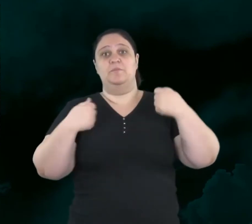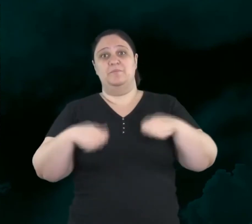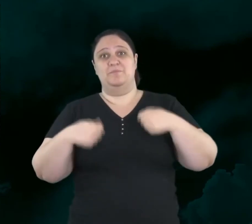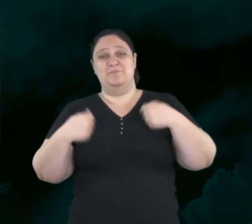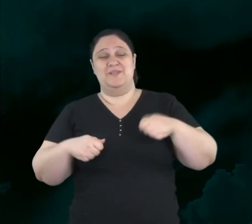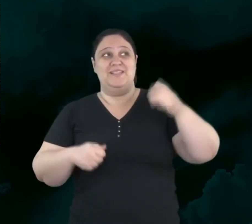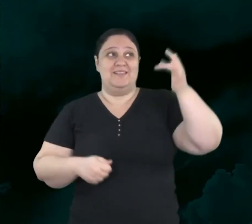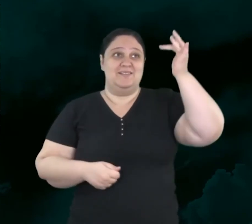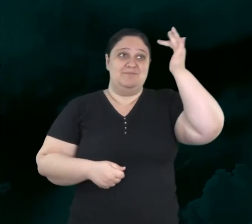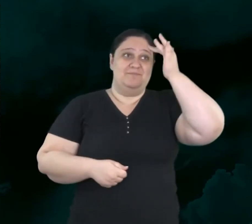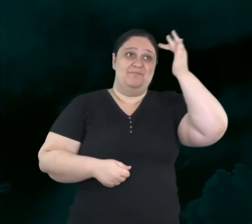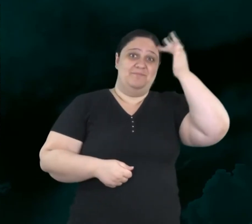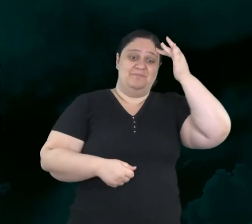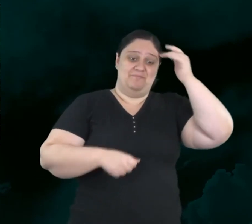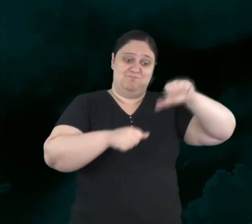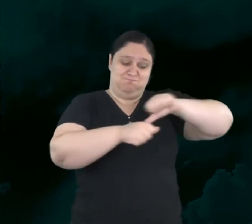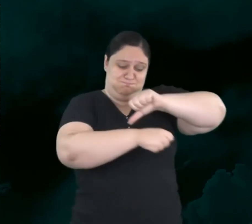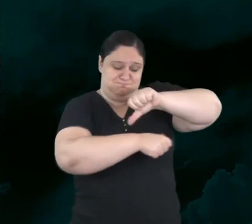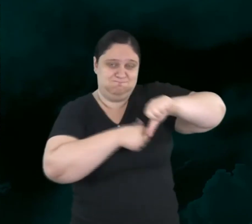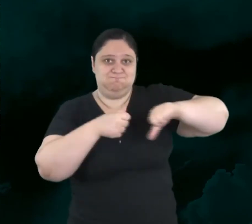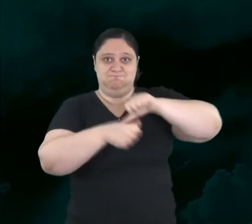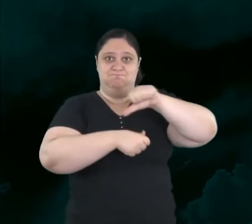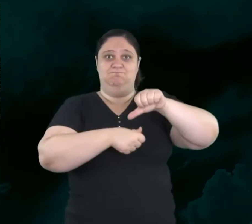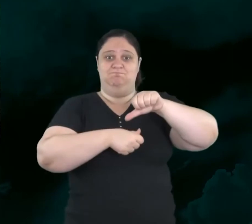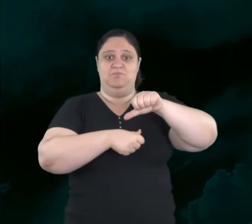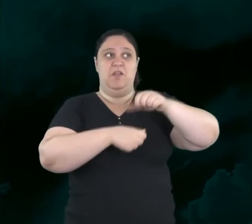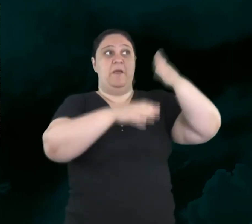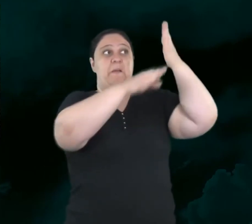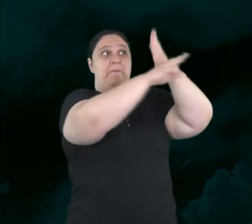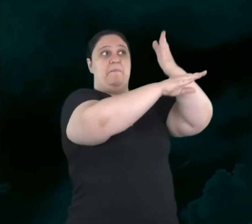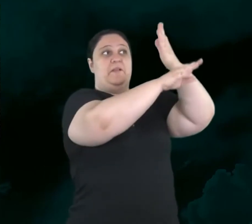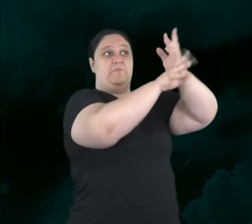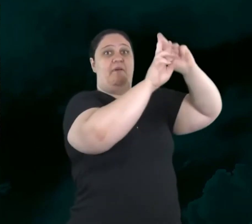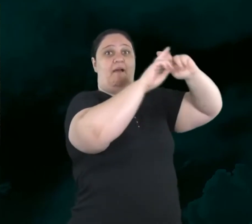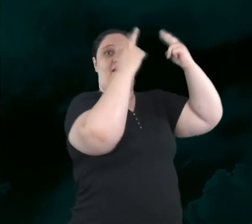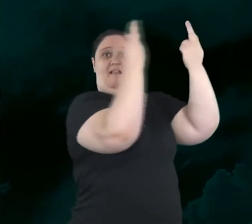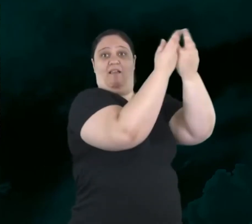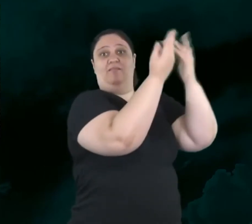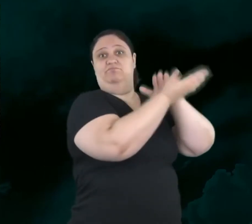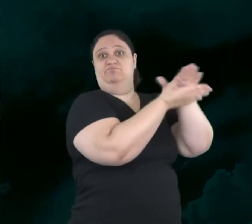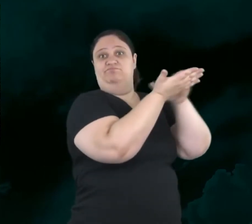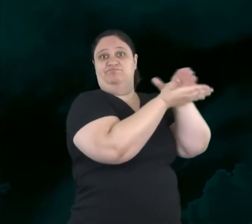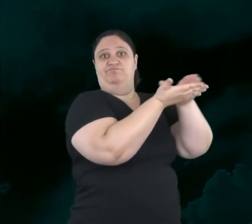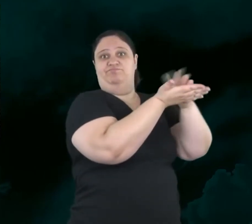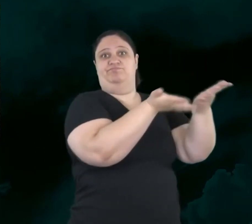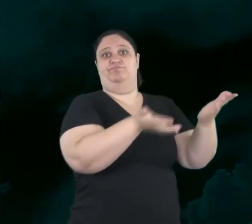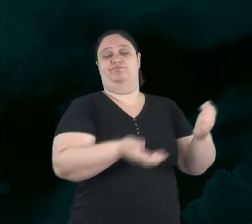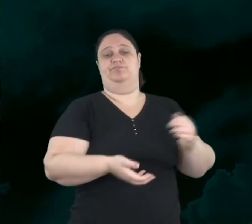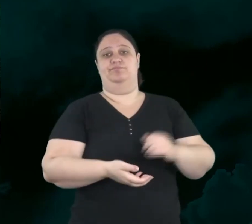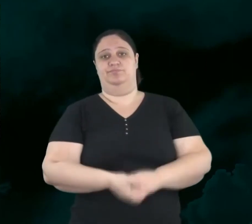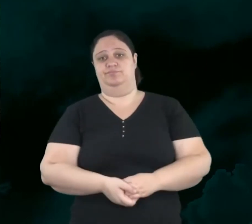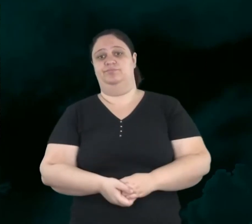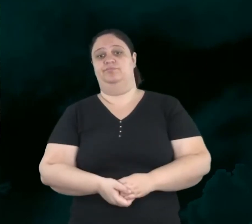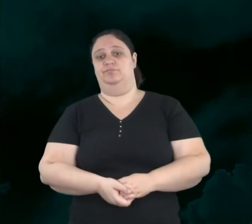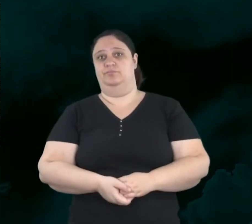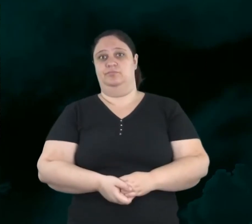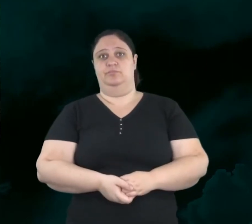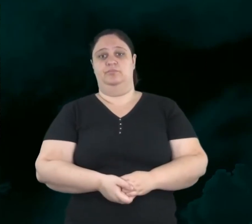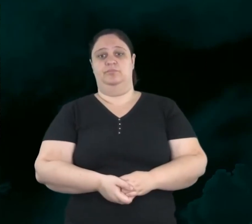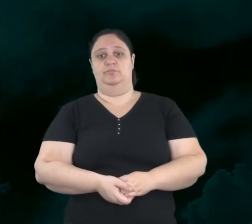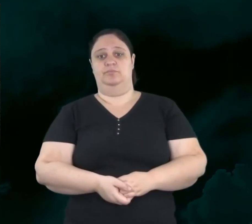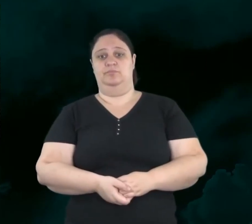amadurecer. Você não estará participando do reino dos 1000 anos, de participar para